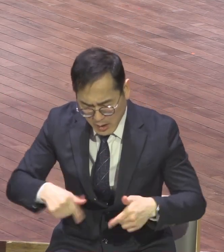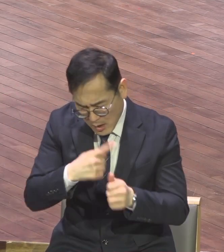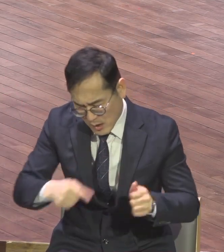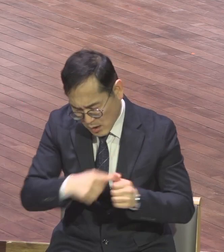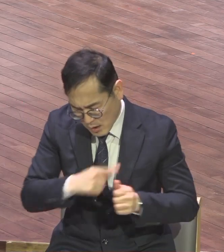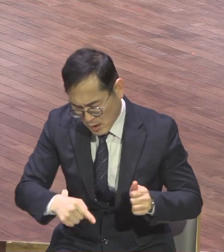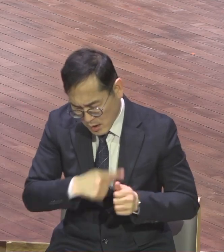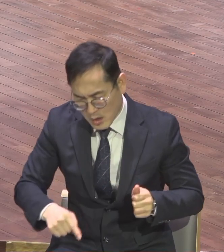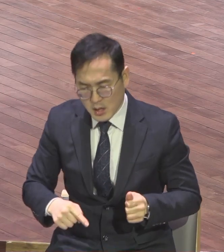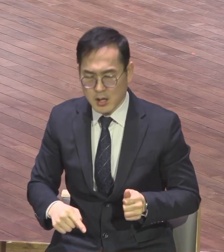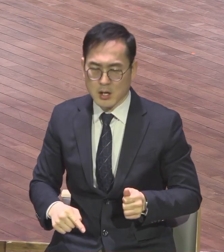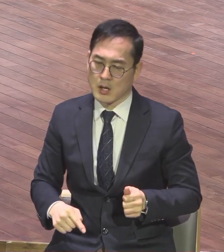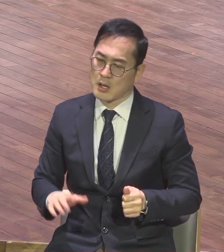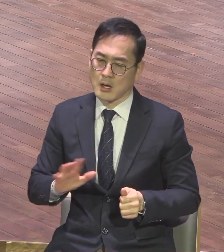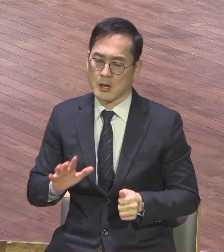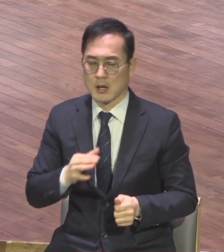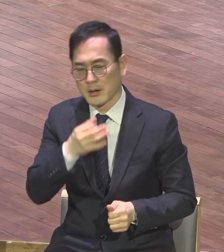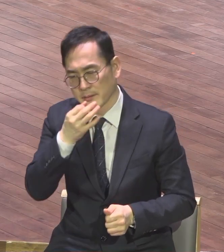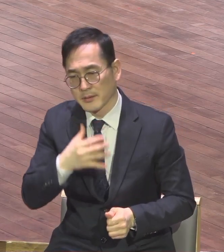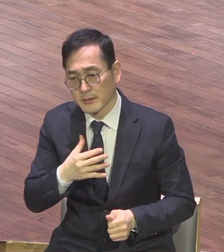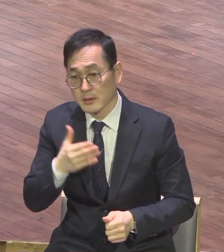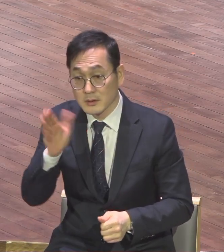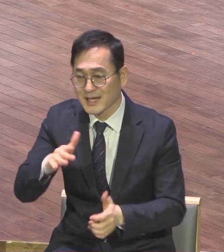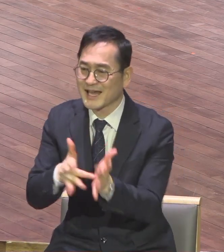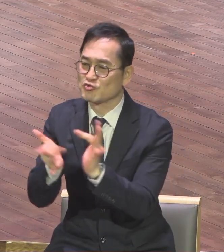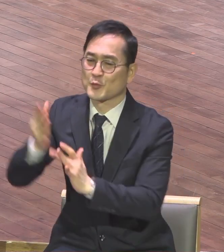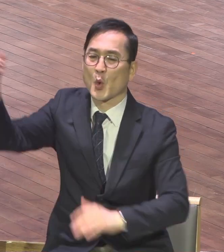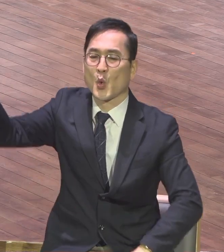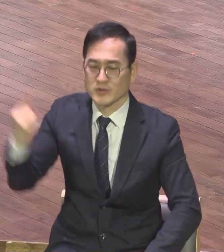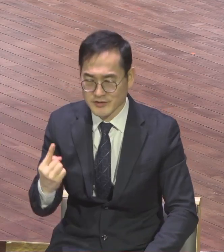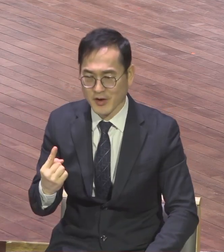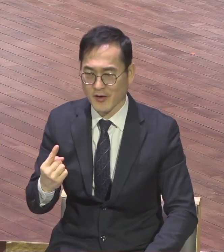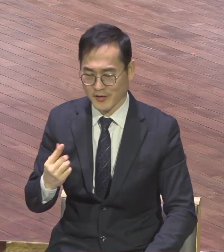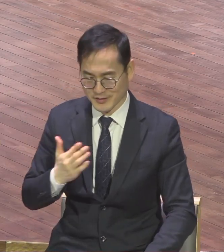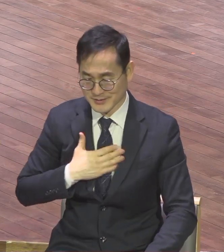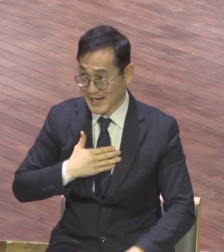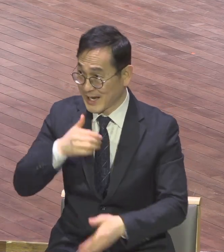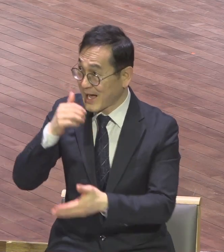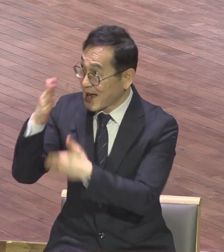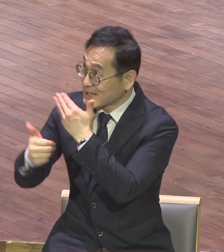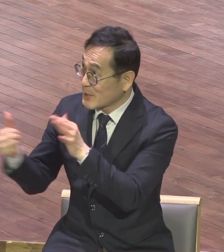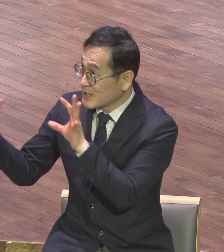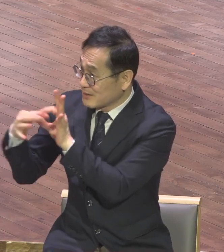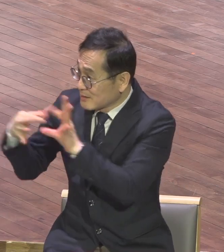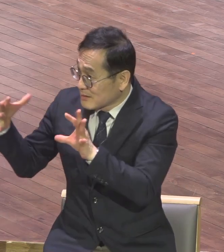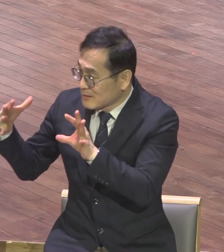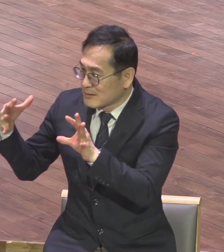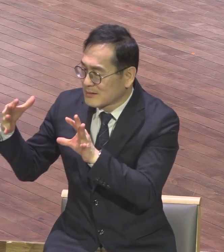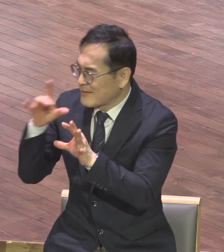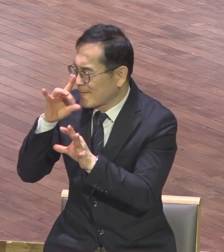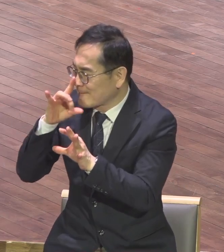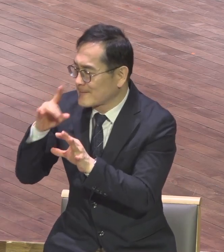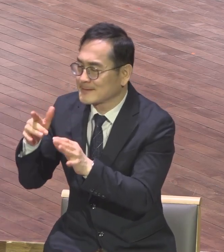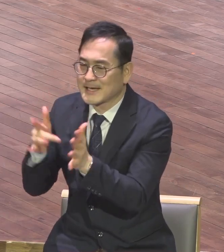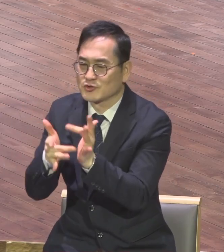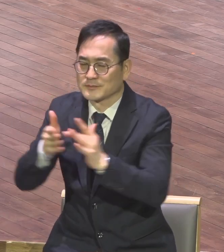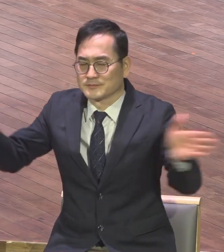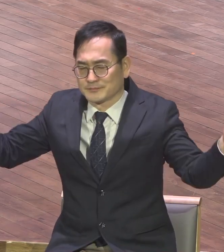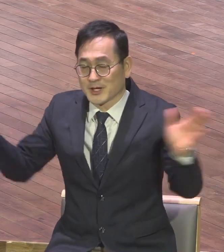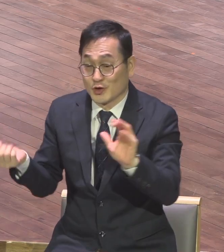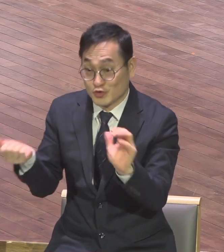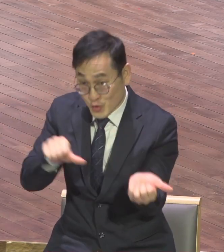다 지키지 못하는 우리 죄인으로 살 수밖에 없는 우리를 위해서 십자가에서 단번에 영원히 모든 죄를